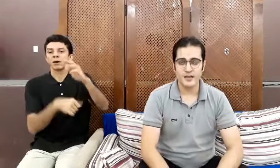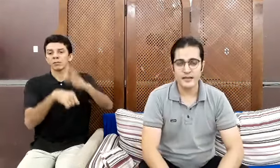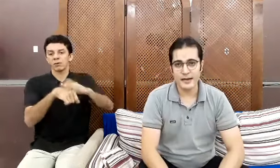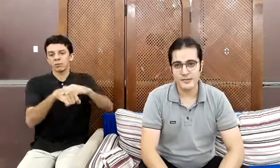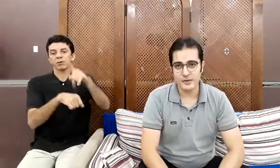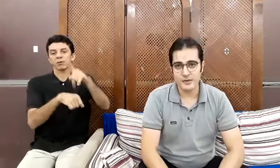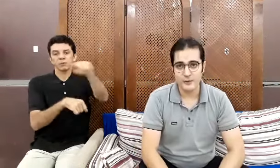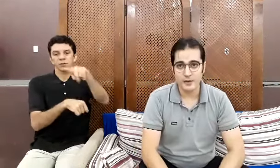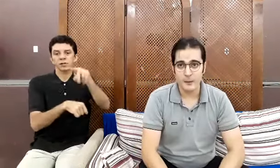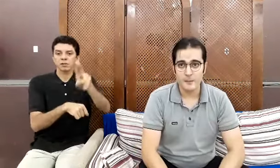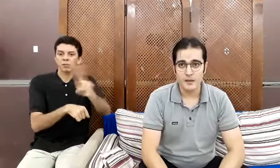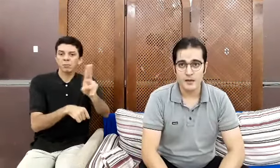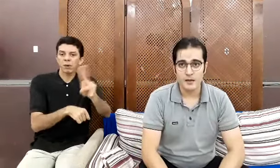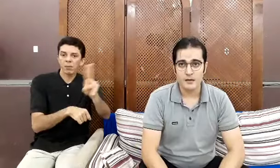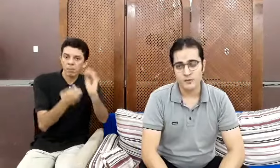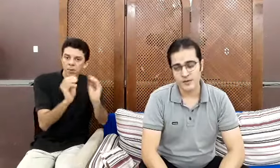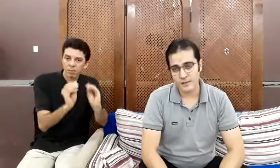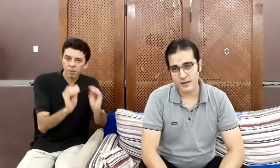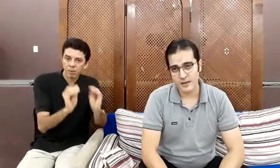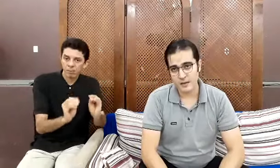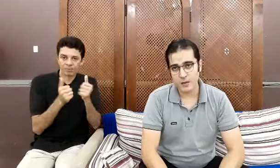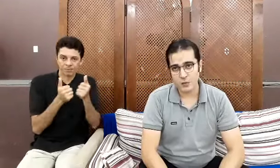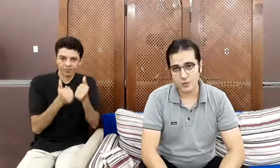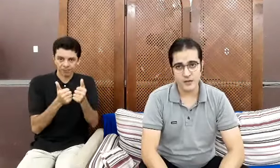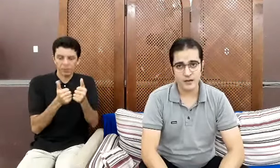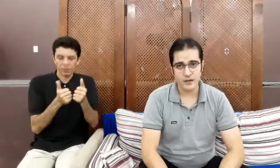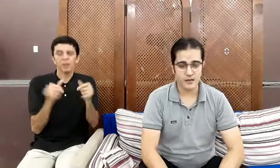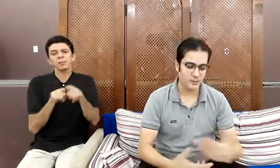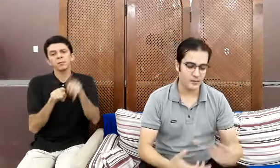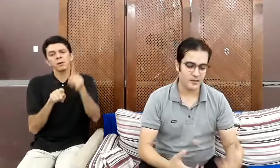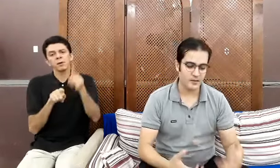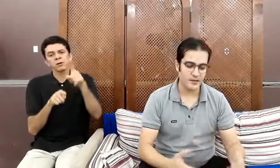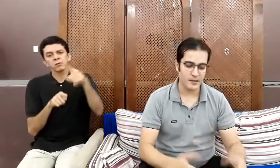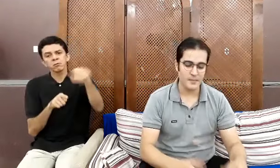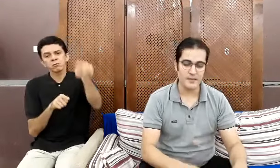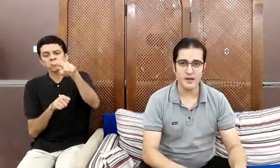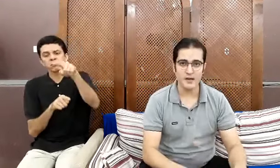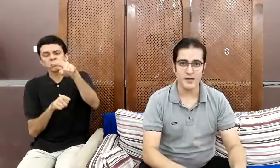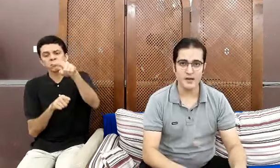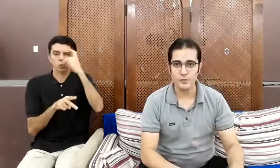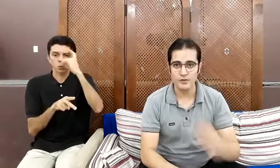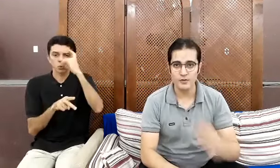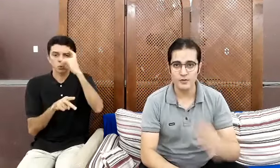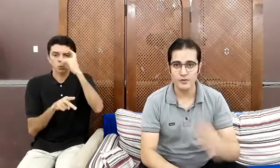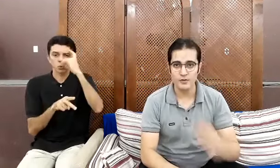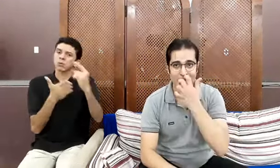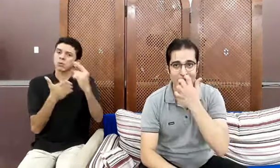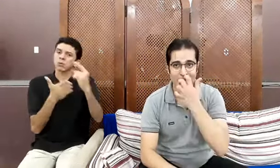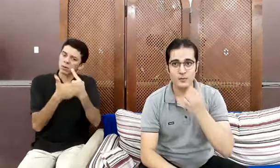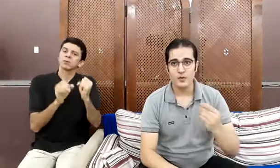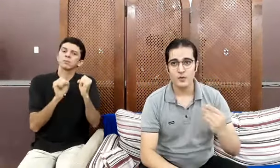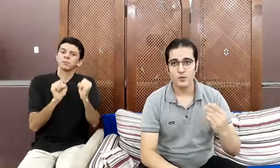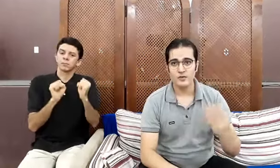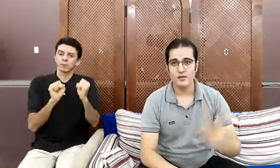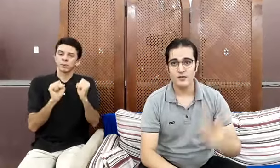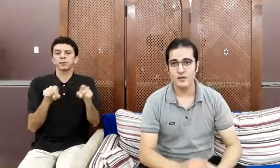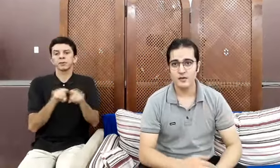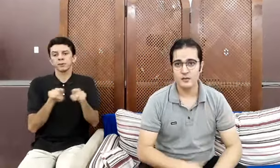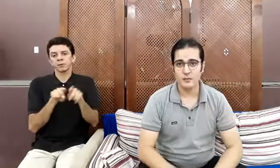estar interagindo aí no final. Você também que tem pergunta, a respeito da mensagem, alguma dúvida que você queira tirar, então